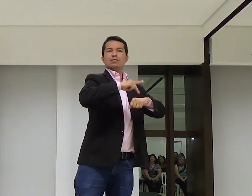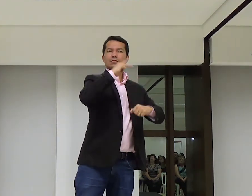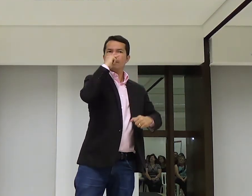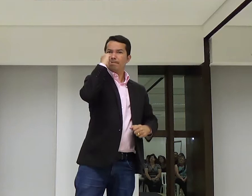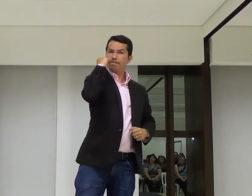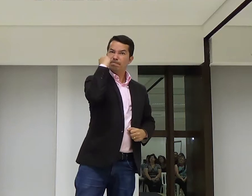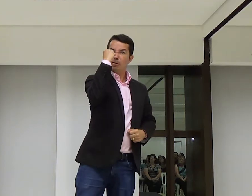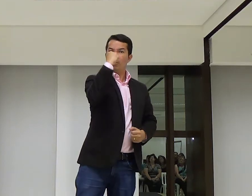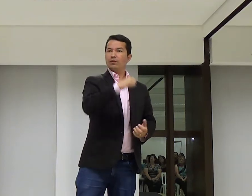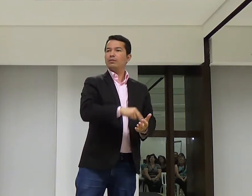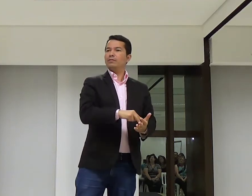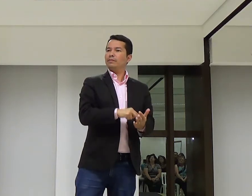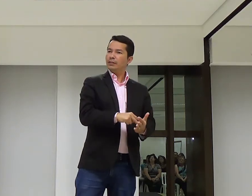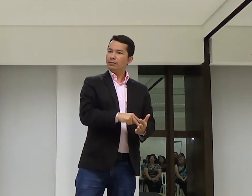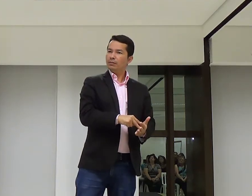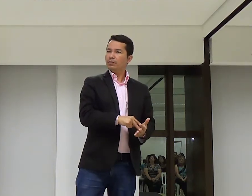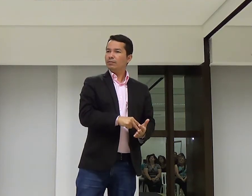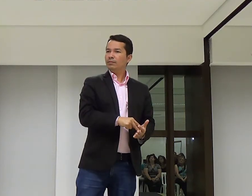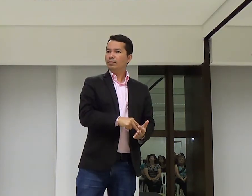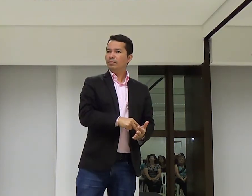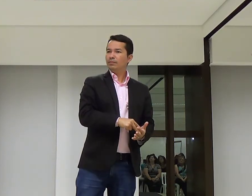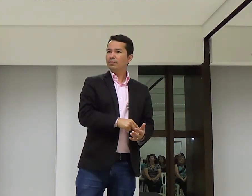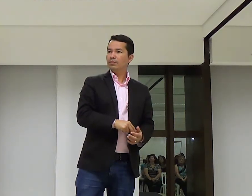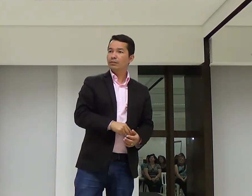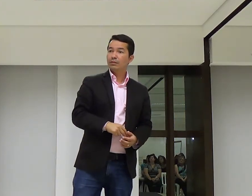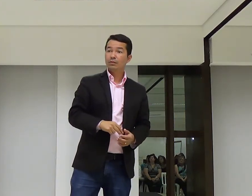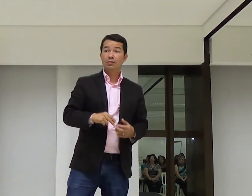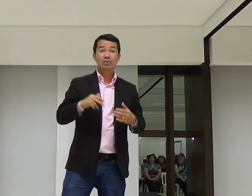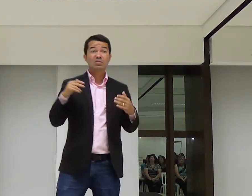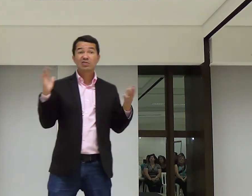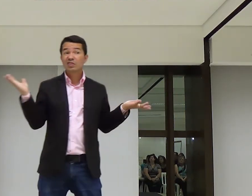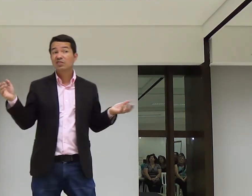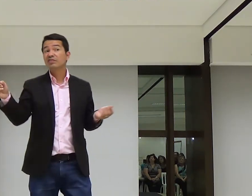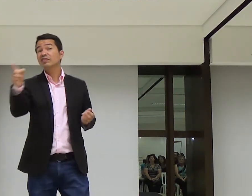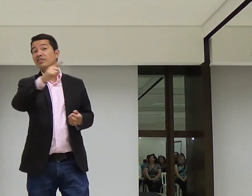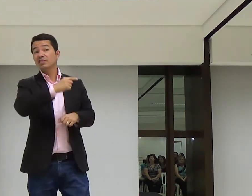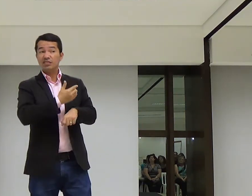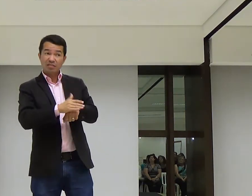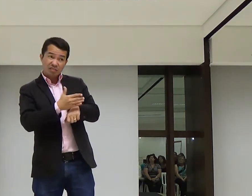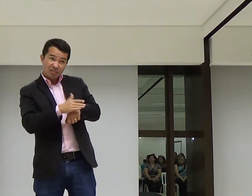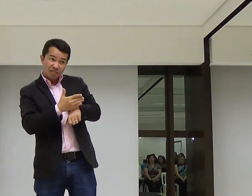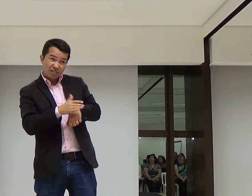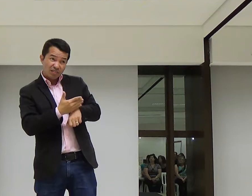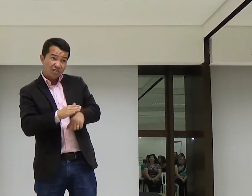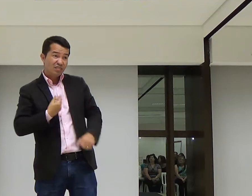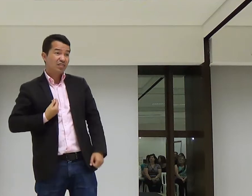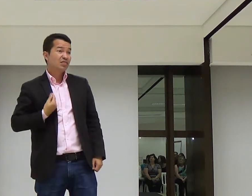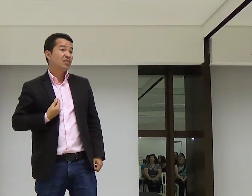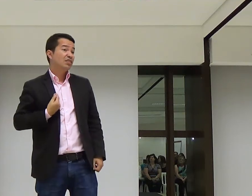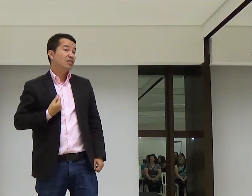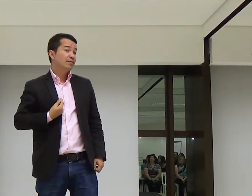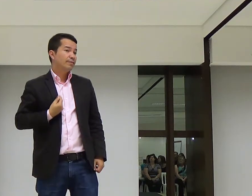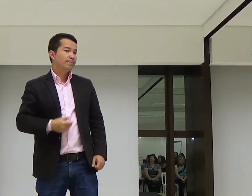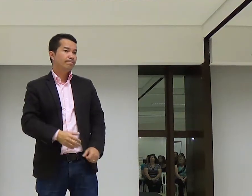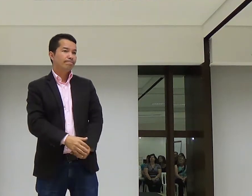na rocha? Que é firme, é forte. Qual delas você escolhe? Qual delas você